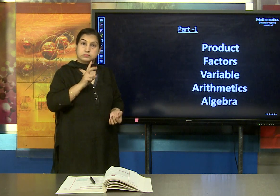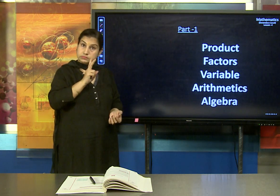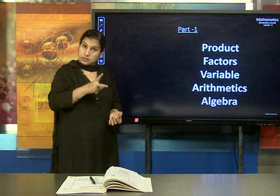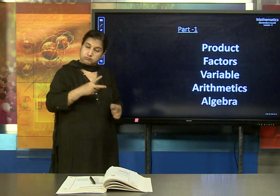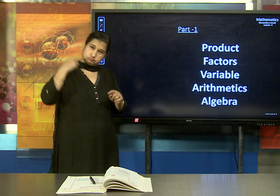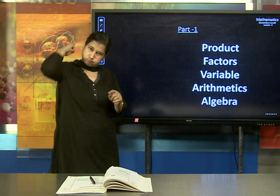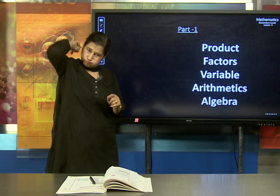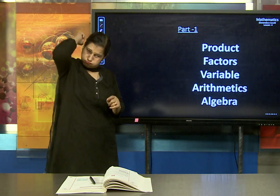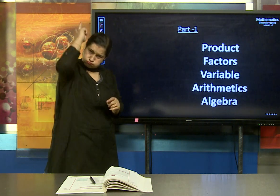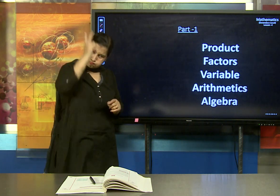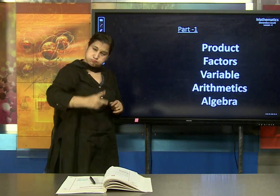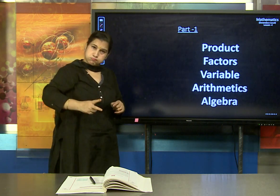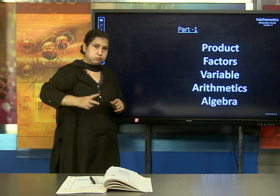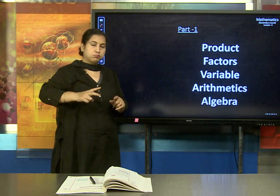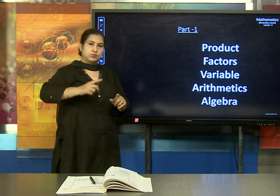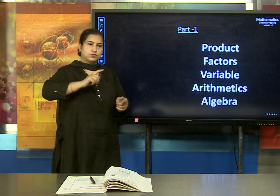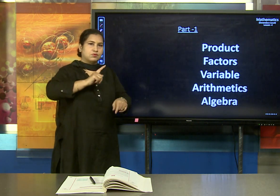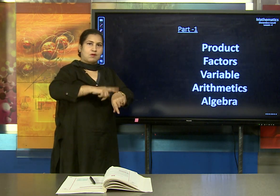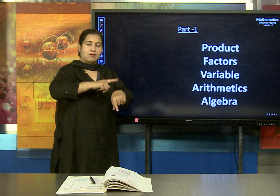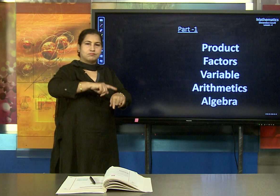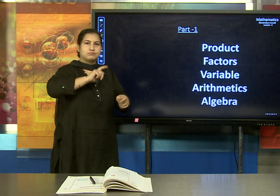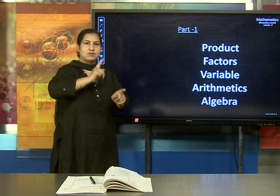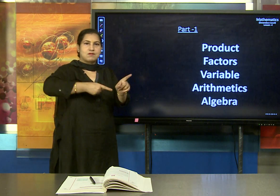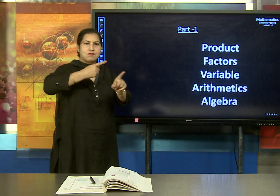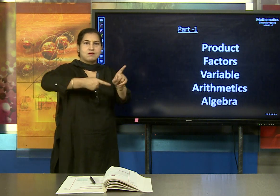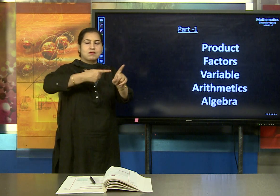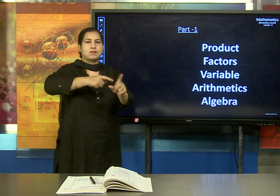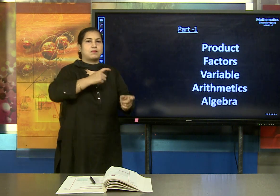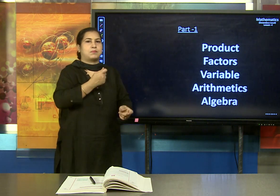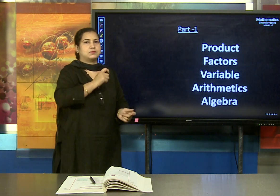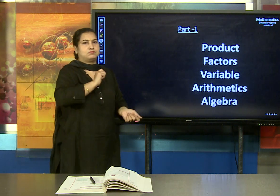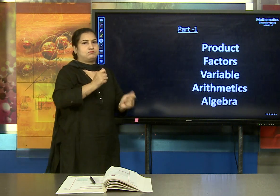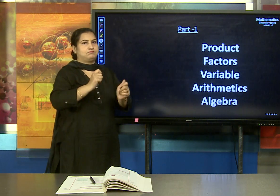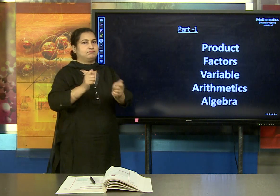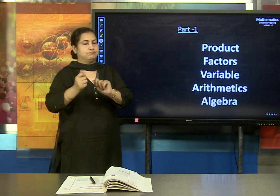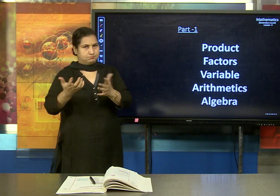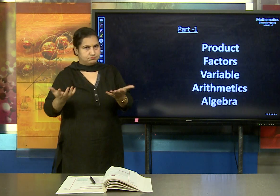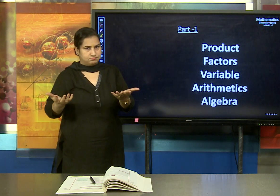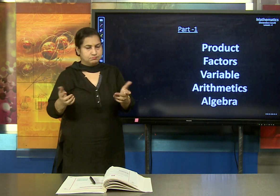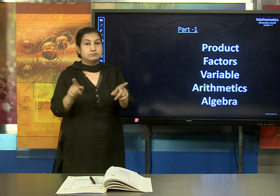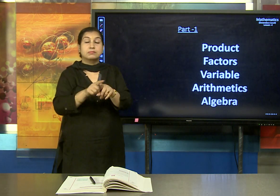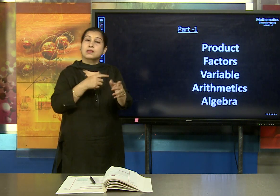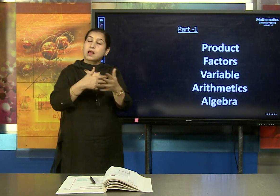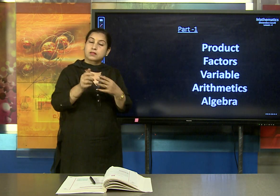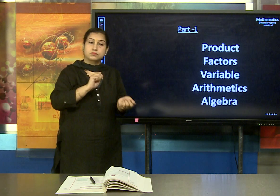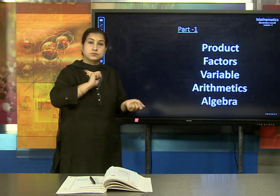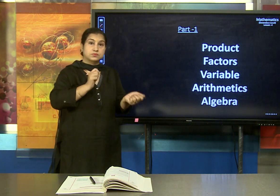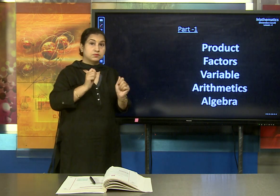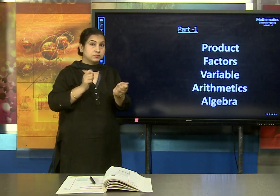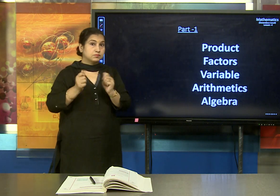जिसकी वैल्यू या जिसका मान एक समान नहीं रहता, जो समय के साथ बदलता रहे, उस तरह के